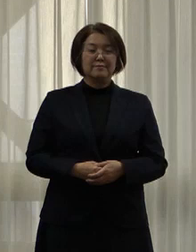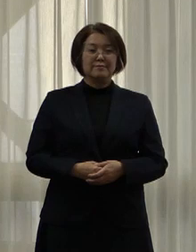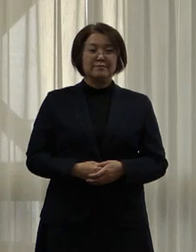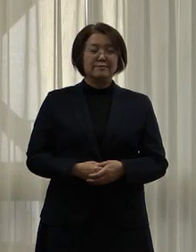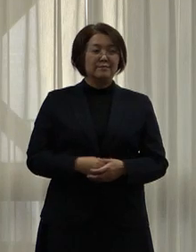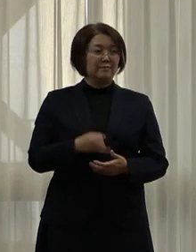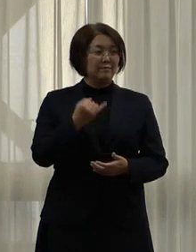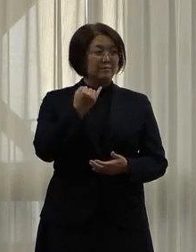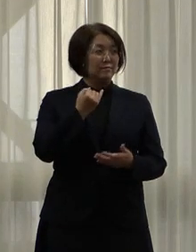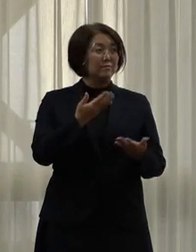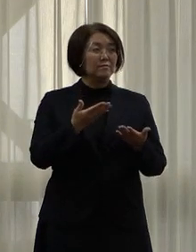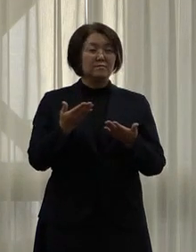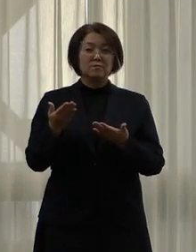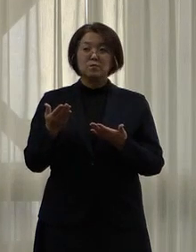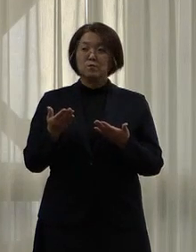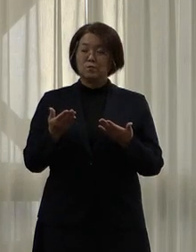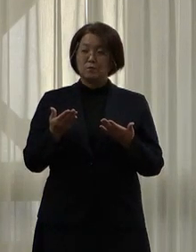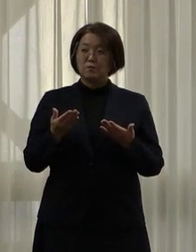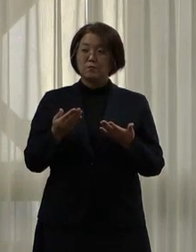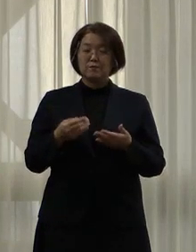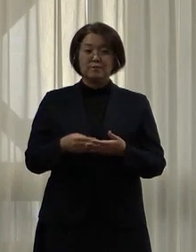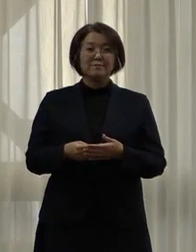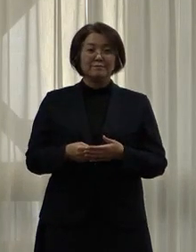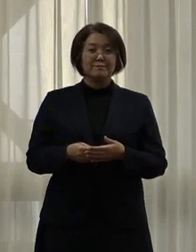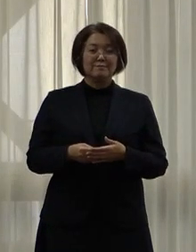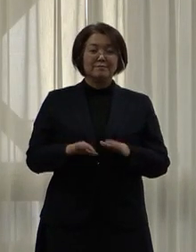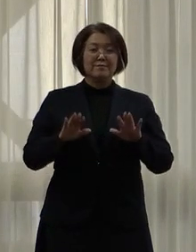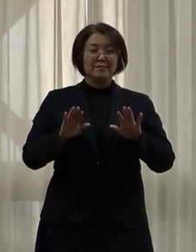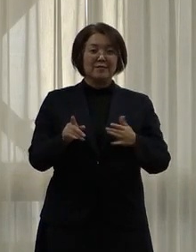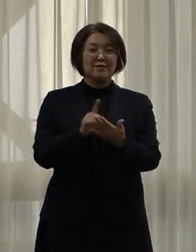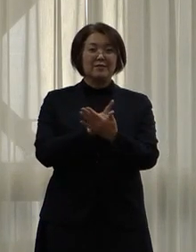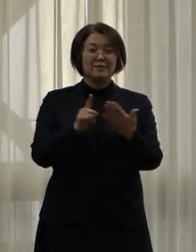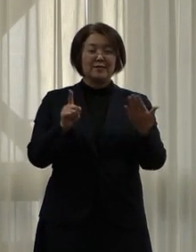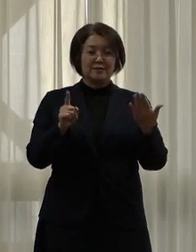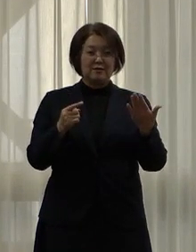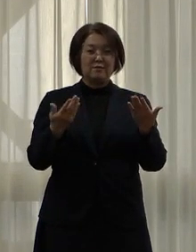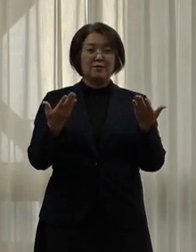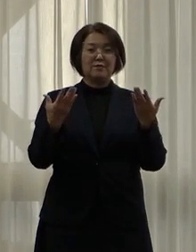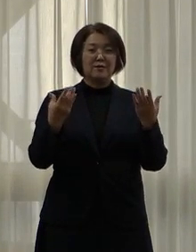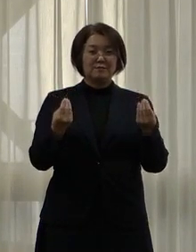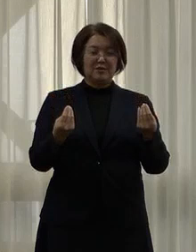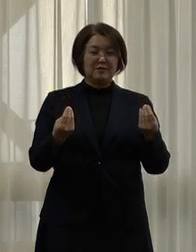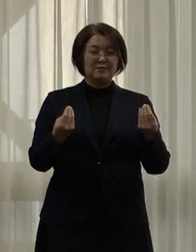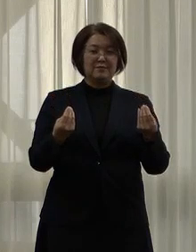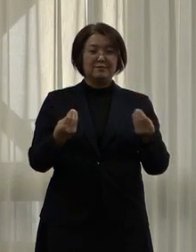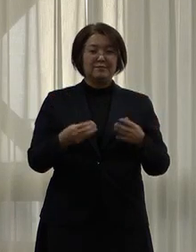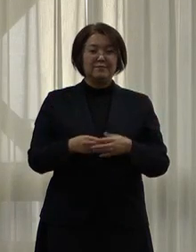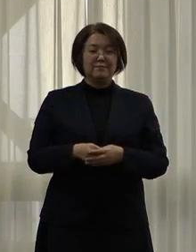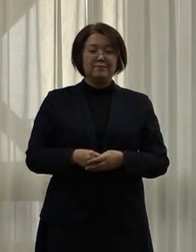よろしいでしょうか。はい、それでは本日の会見はこれで、終了いたします。